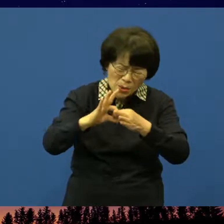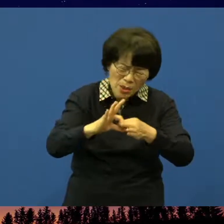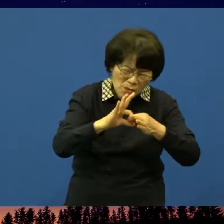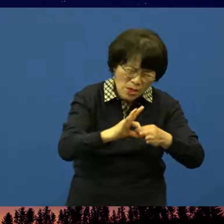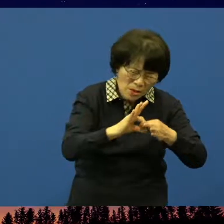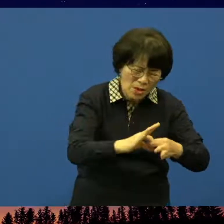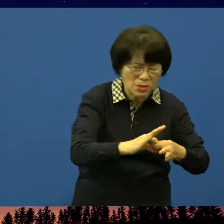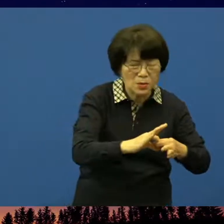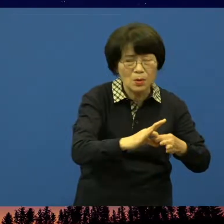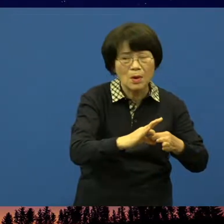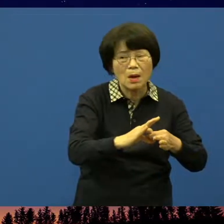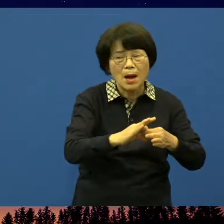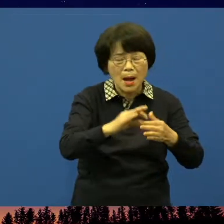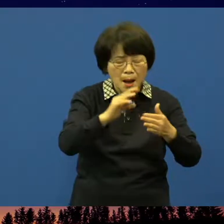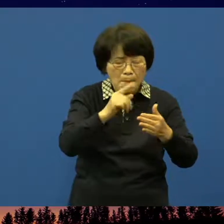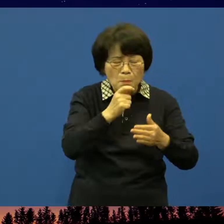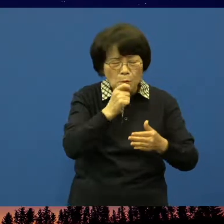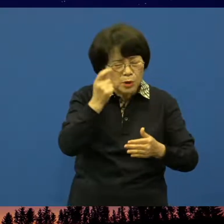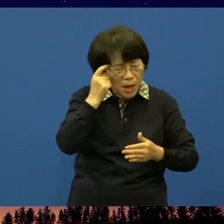통하여 서서히 만들어지는 거예요.